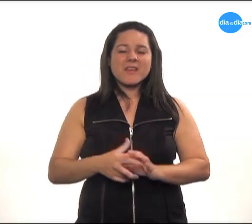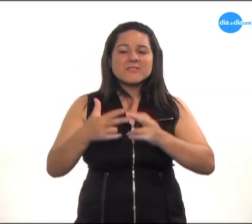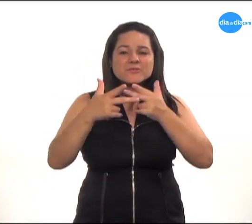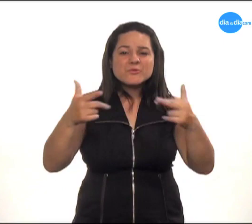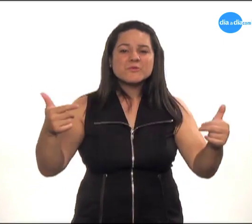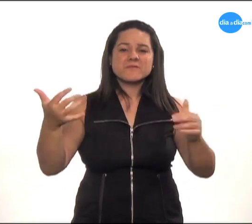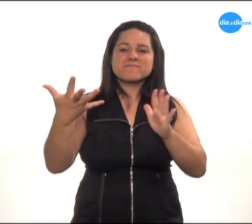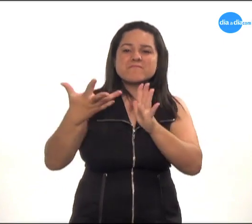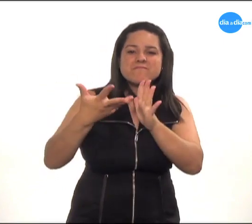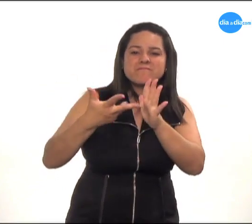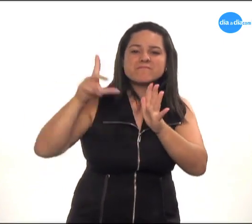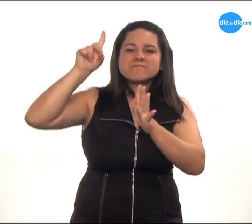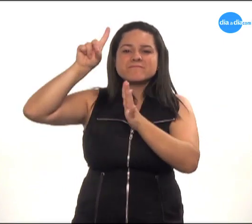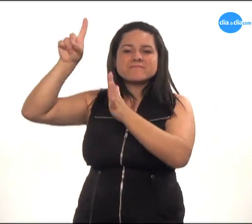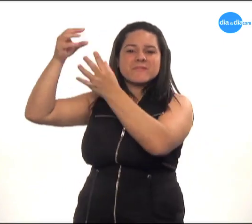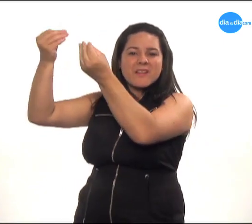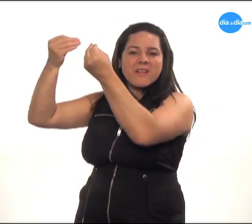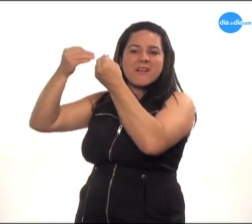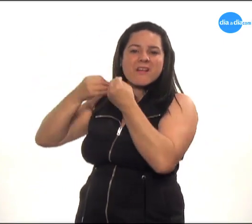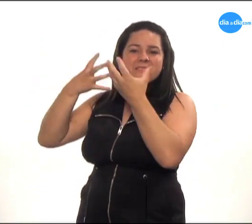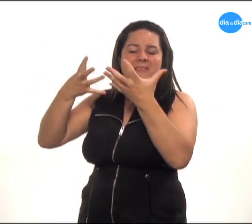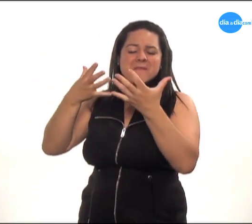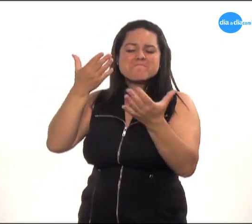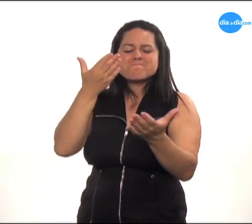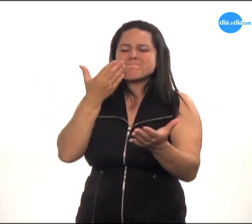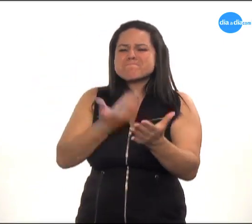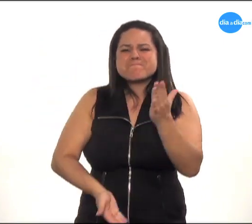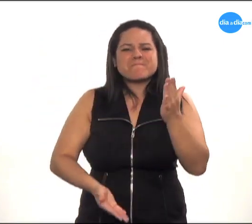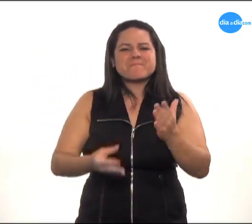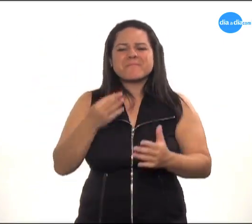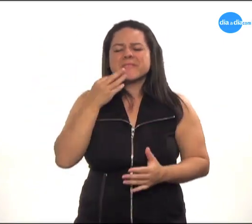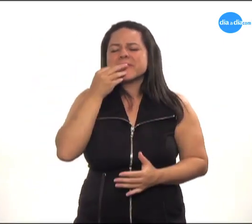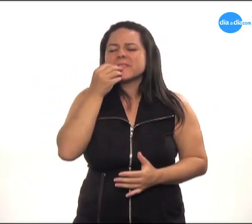O maravilhoso de Deus deixa de ter sabor.